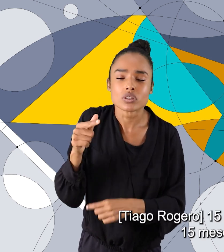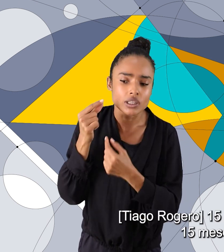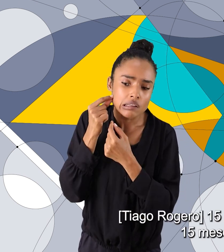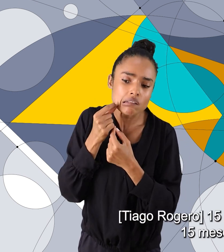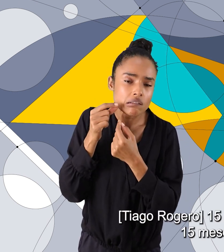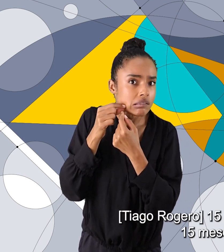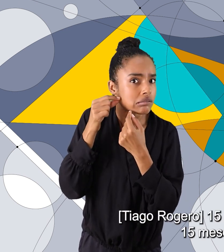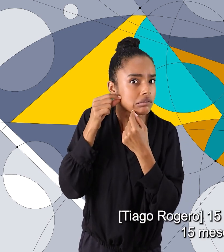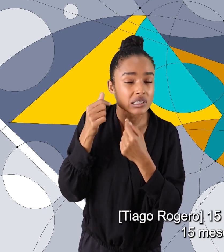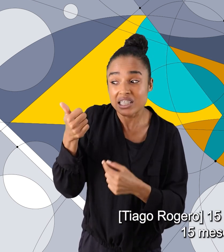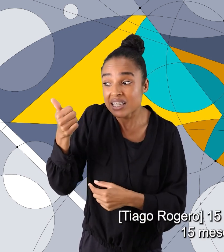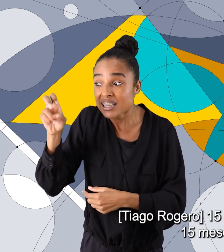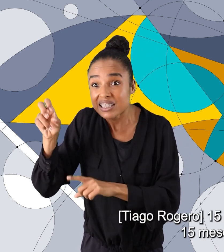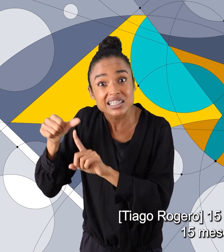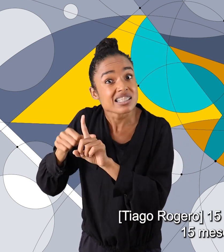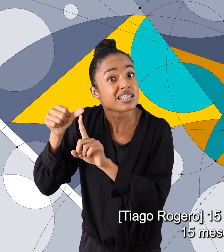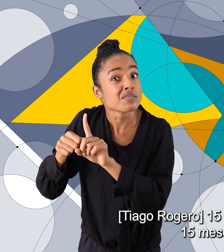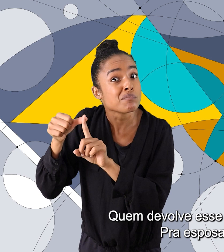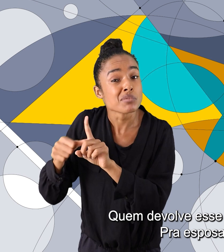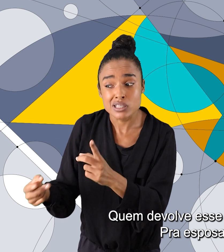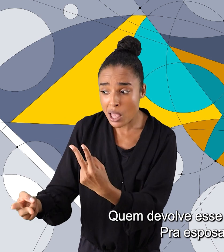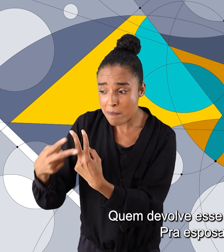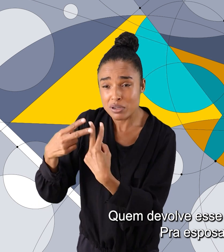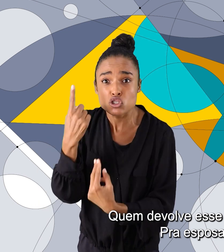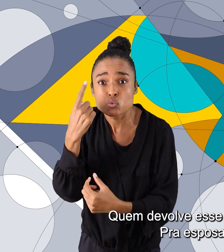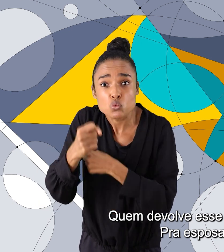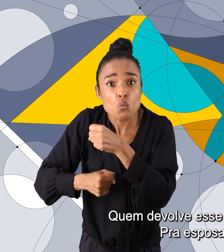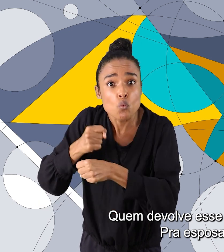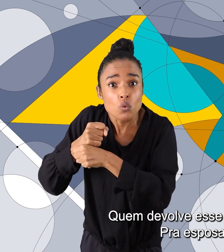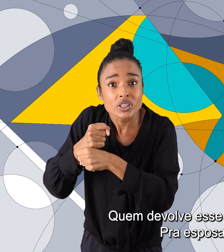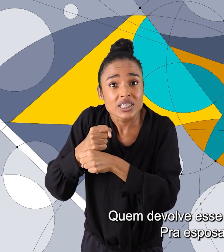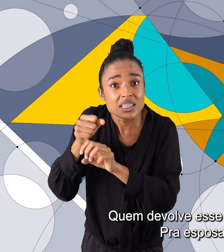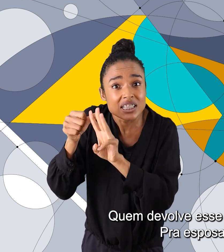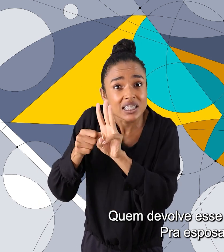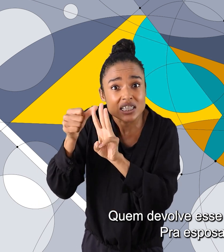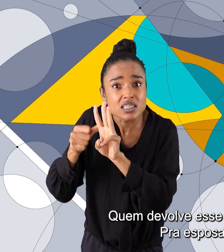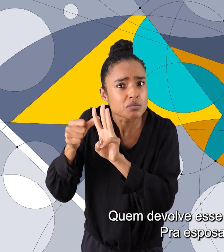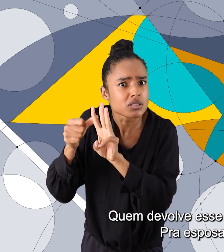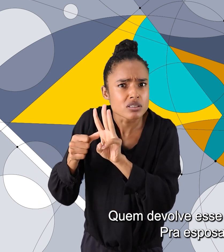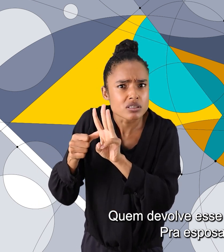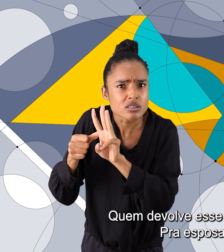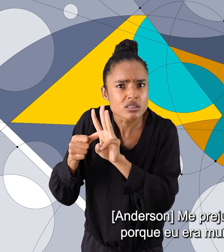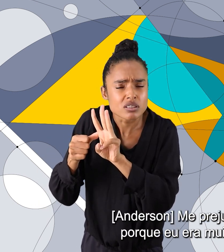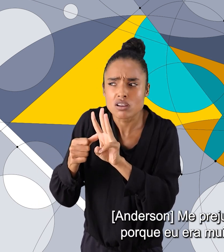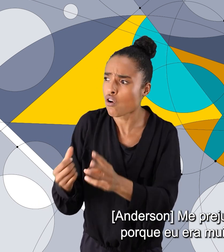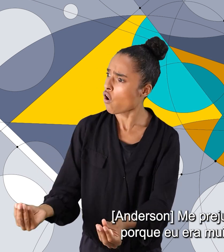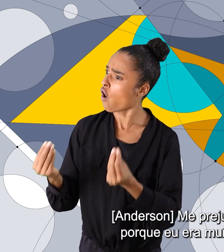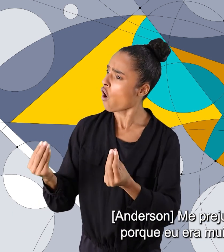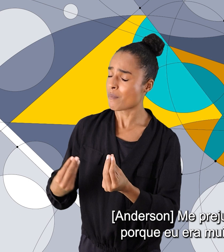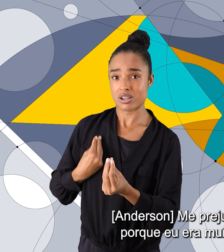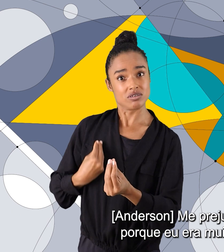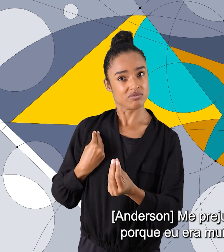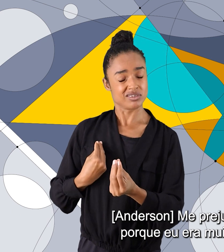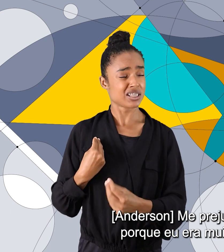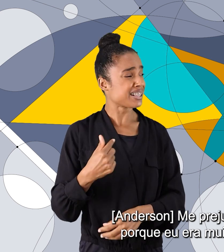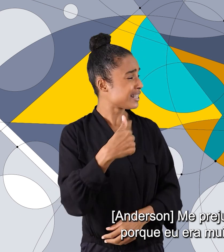15 meses preso. 15 meses. Quem devolve esse tempo para ele? Para a esposa dele? Me prejudicou